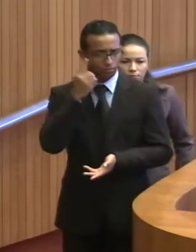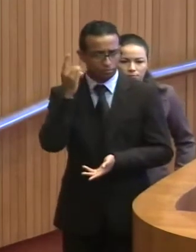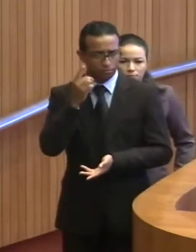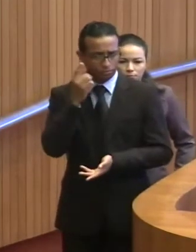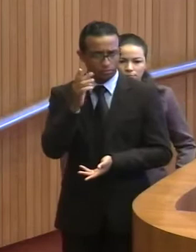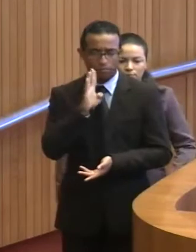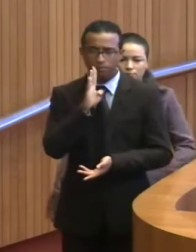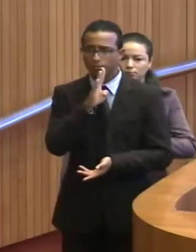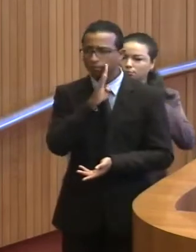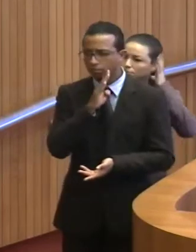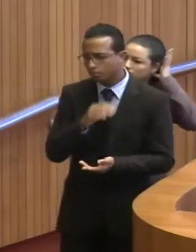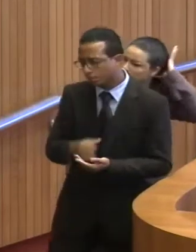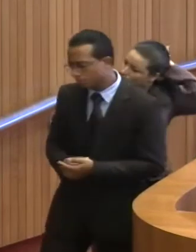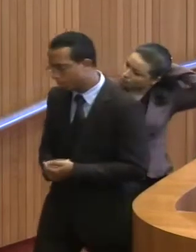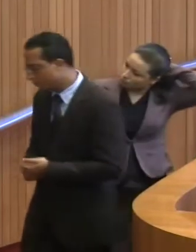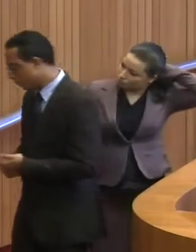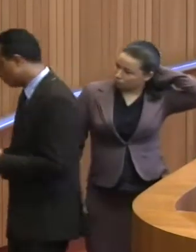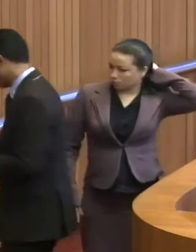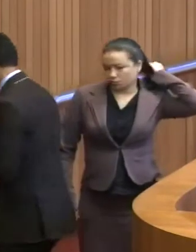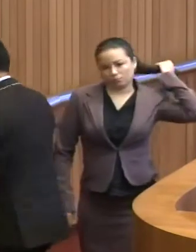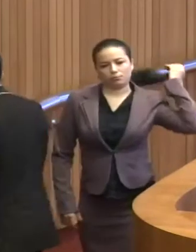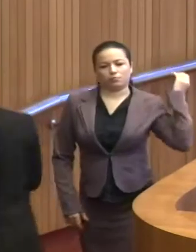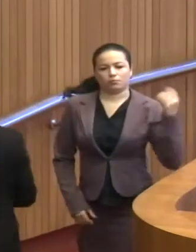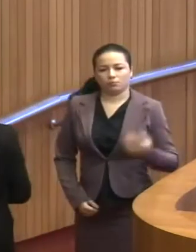Deputado Bira,